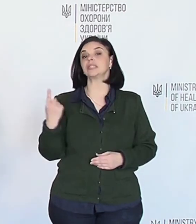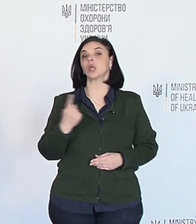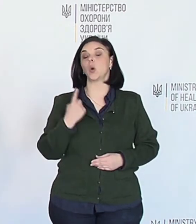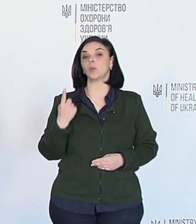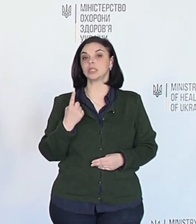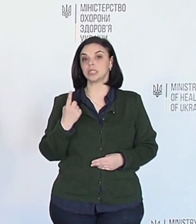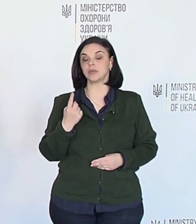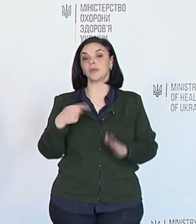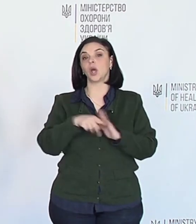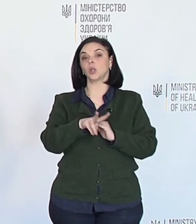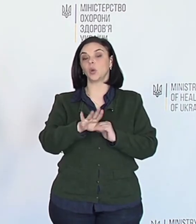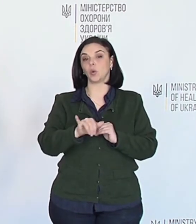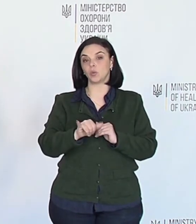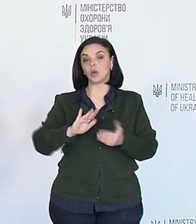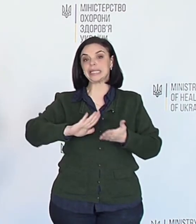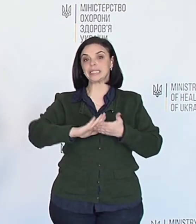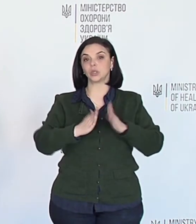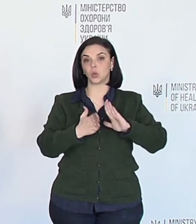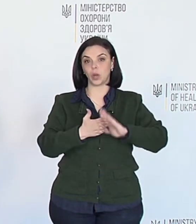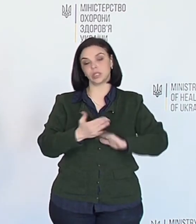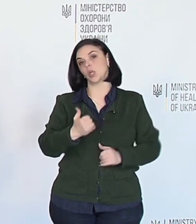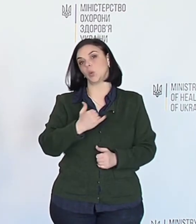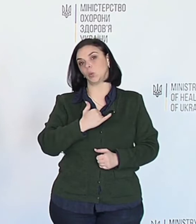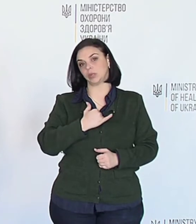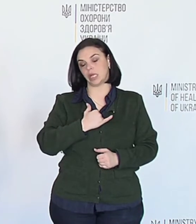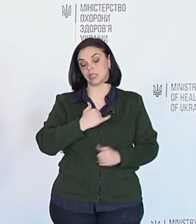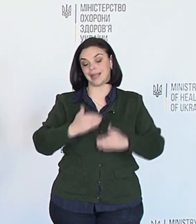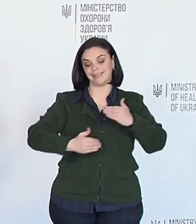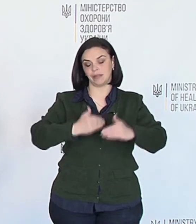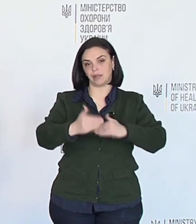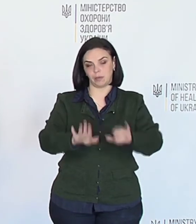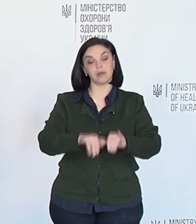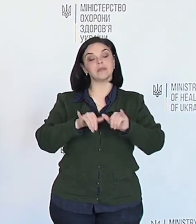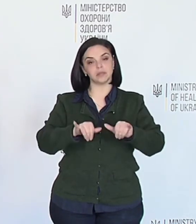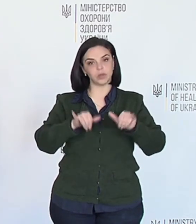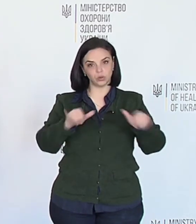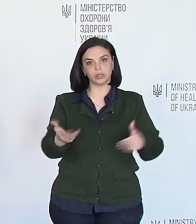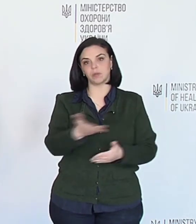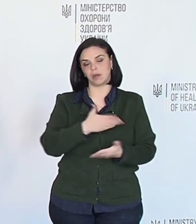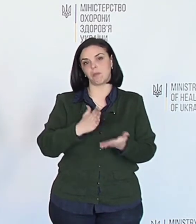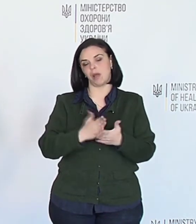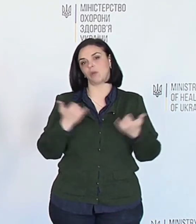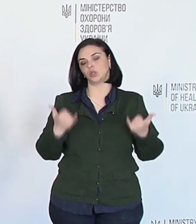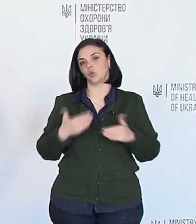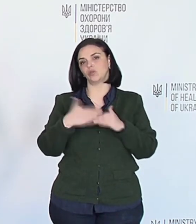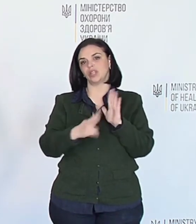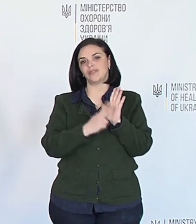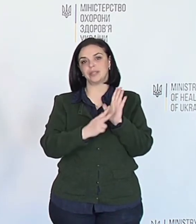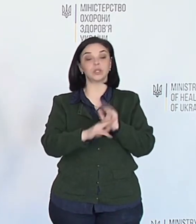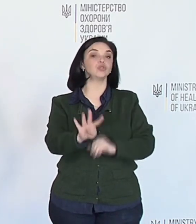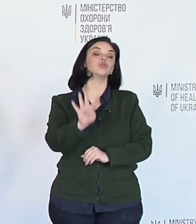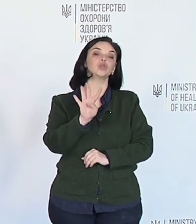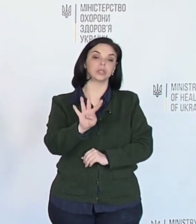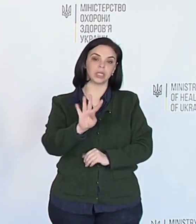області. Тому ситуація в нас, динаміка збільшується. Ми маємо сьогодні вже